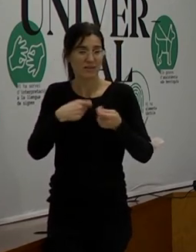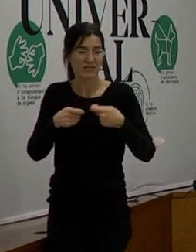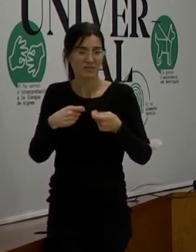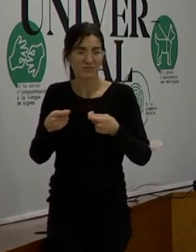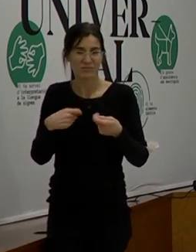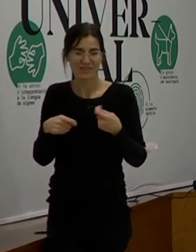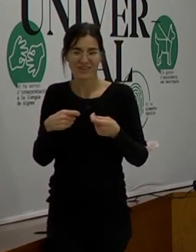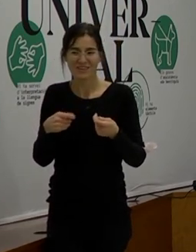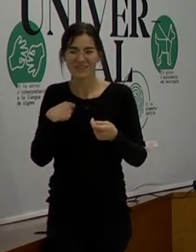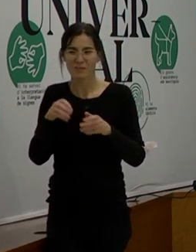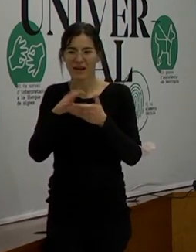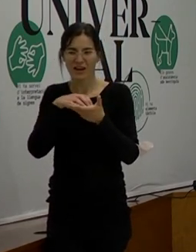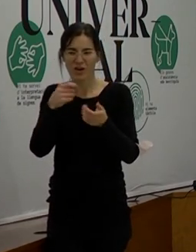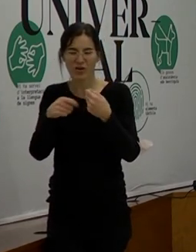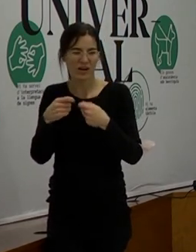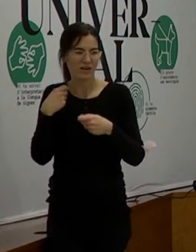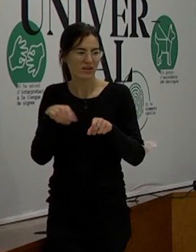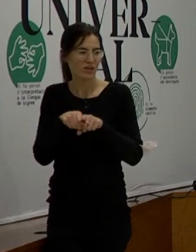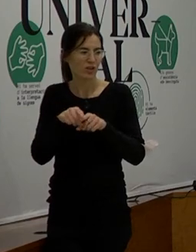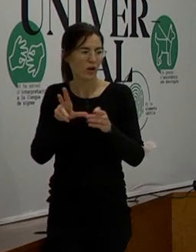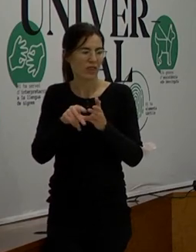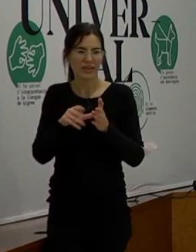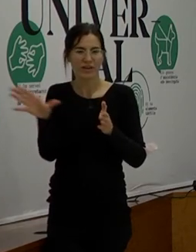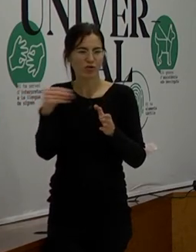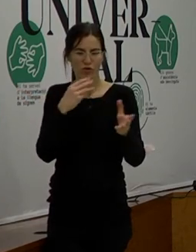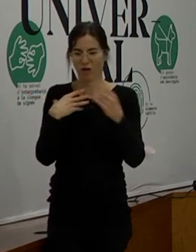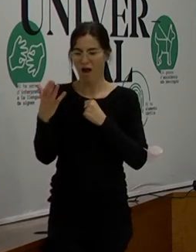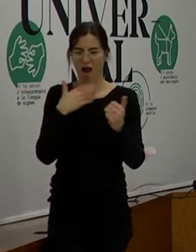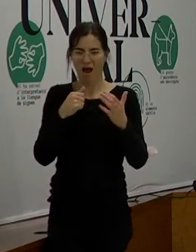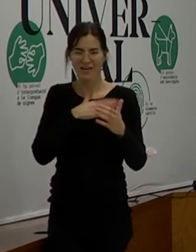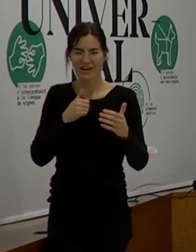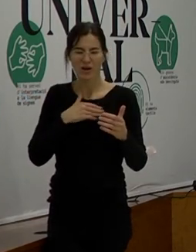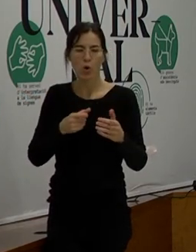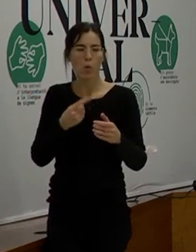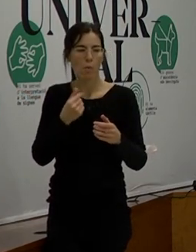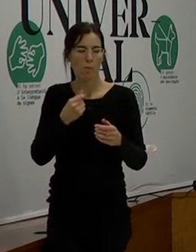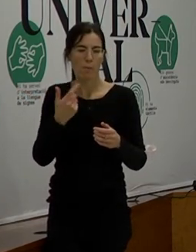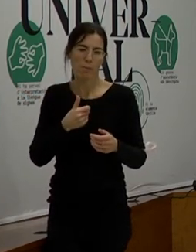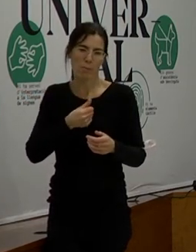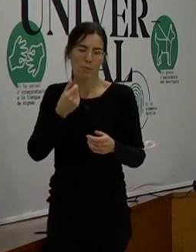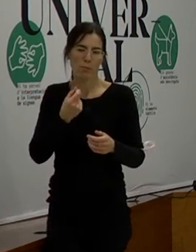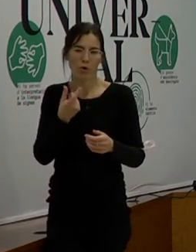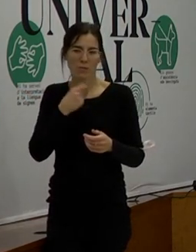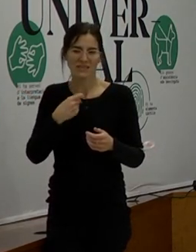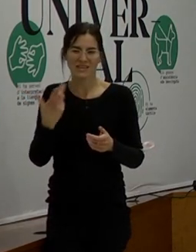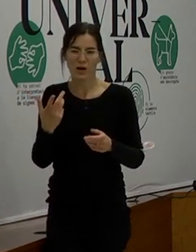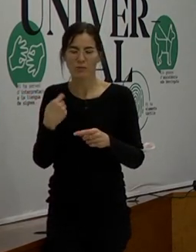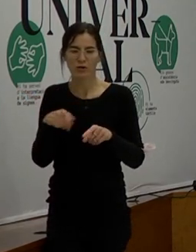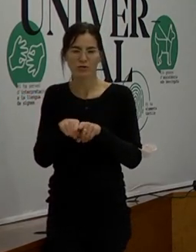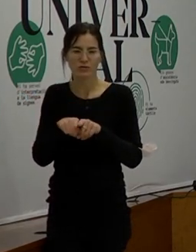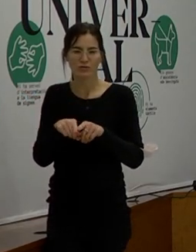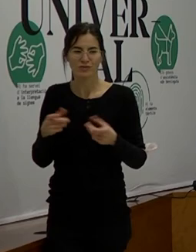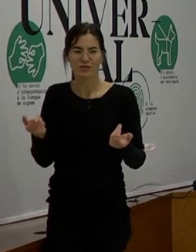mundo mundial. Esto se pensó para el ciego y ahora todo el mundo lo quiere, ¿vale? Vale un poquito más, ¿no? Es cuestión de dar